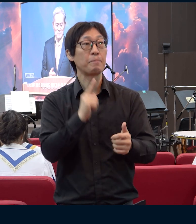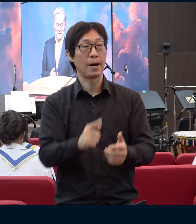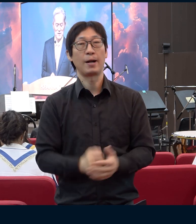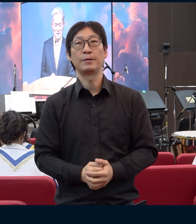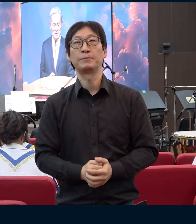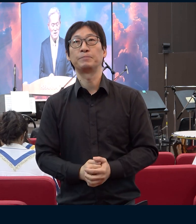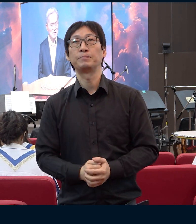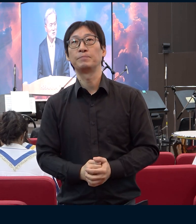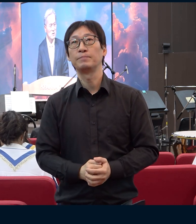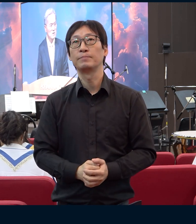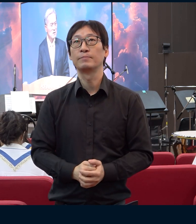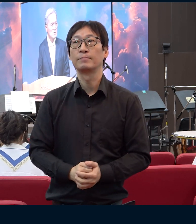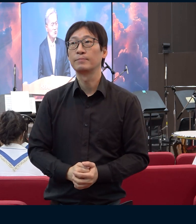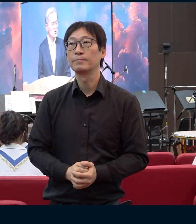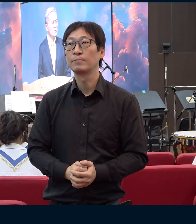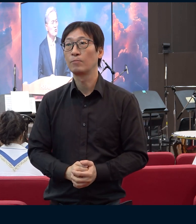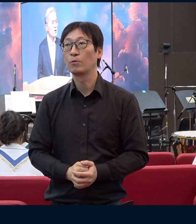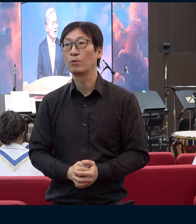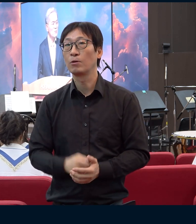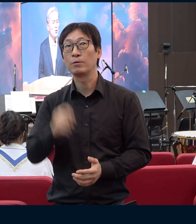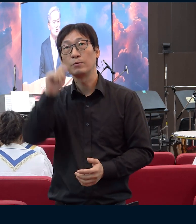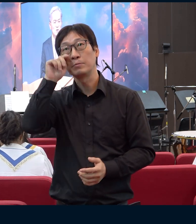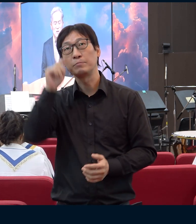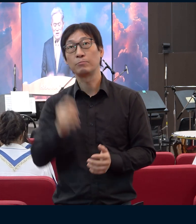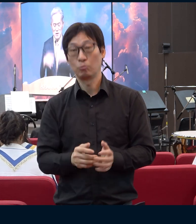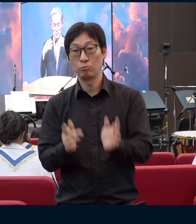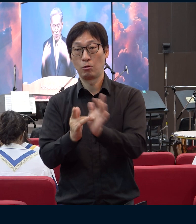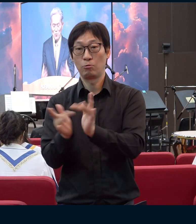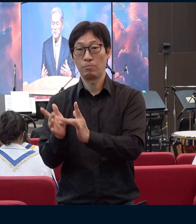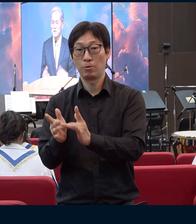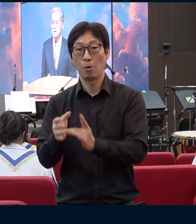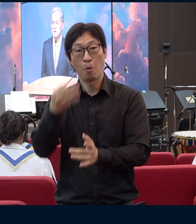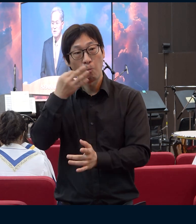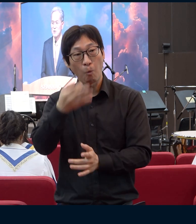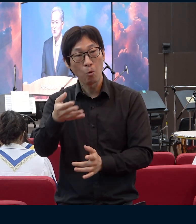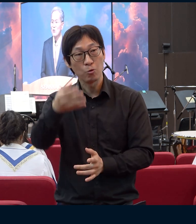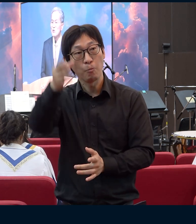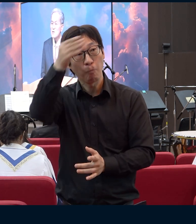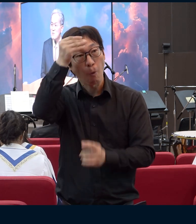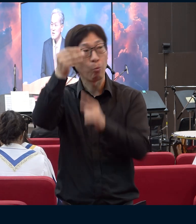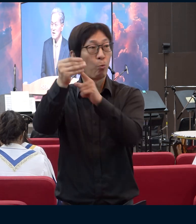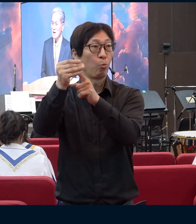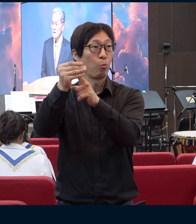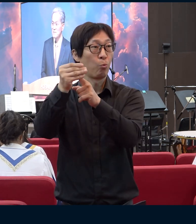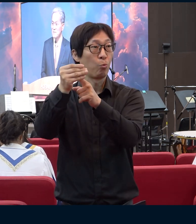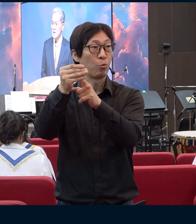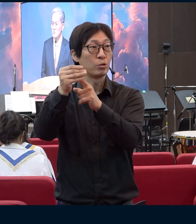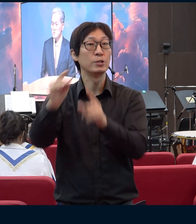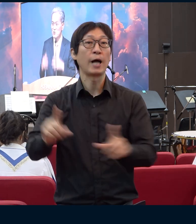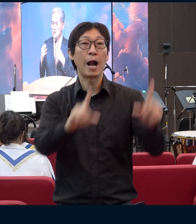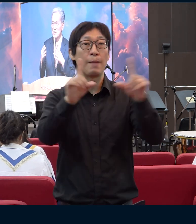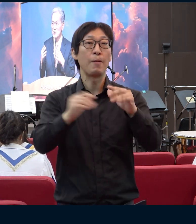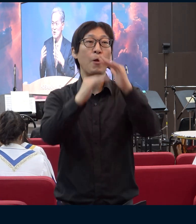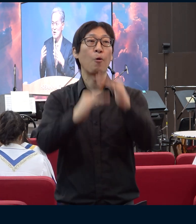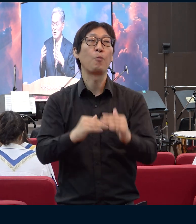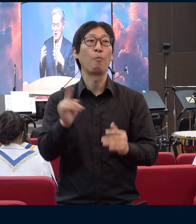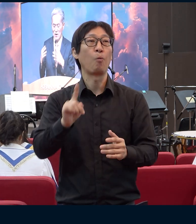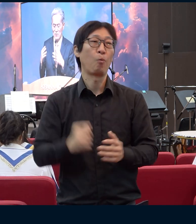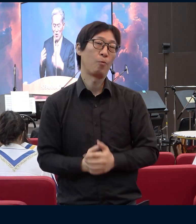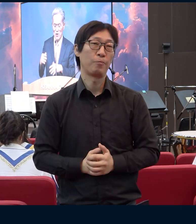그렇다면 주님이 우리에게 보여주신 그 본, 그것은 어떤 삶인가? 분명히